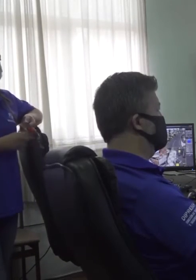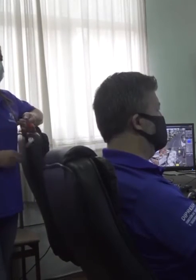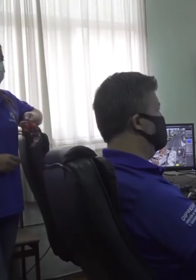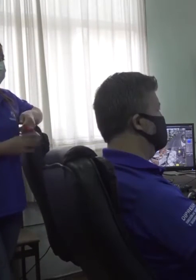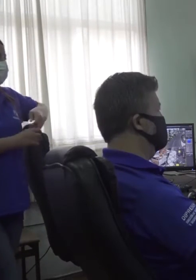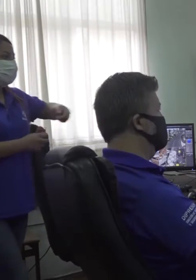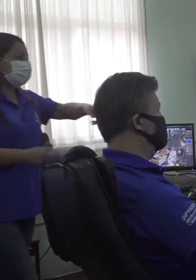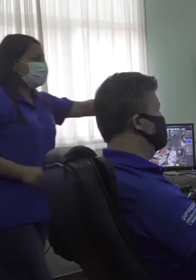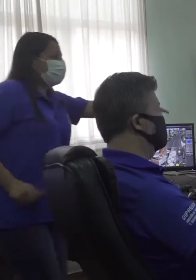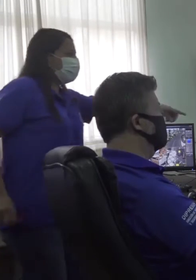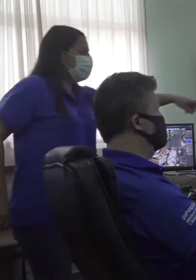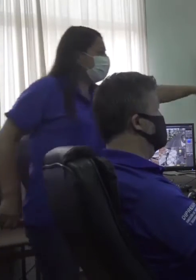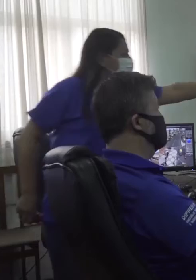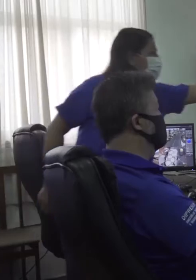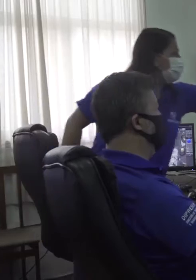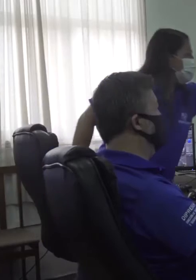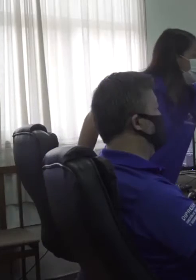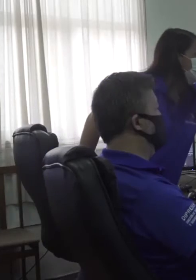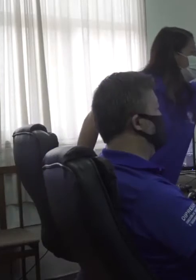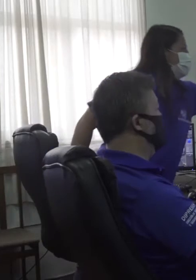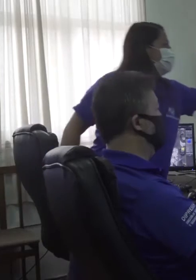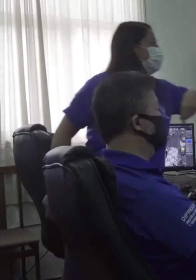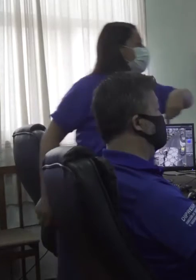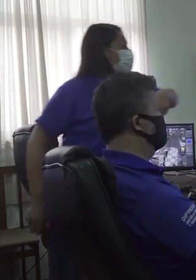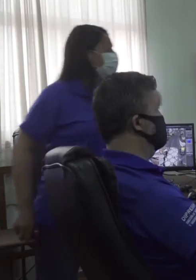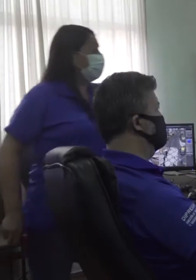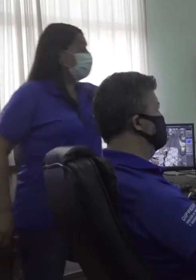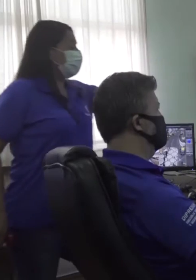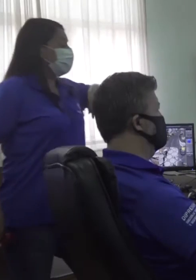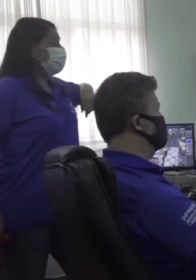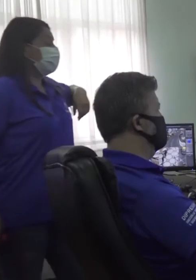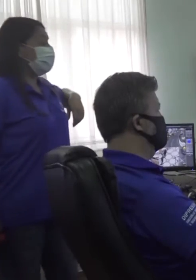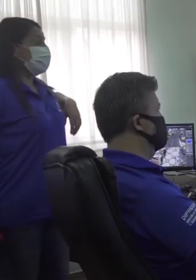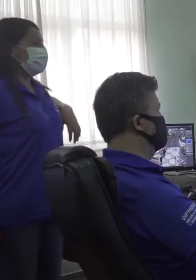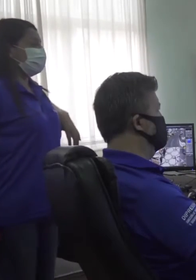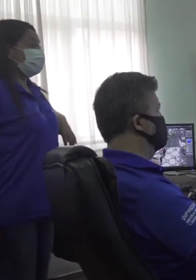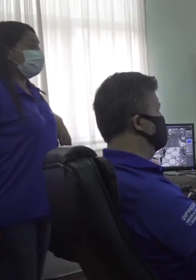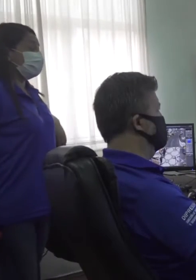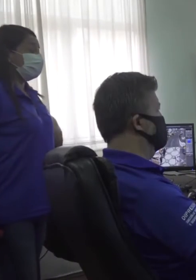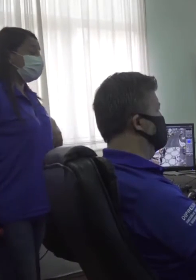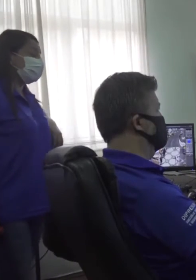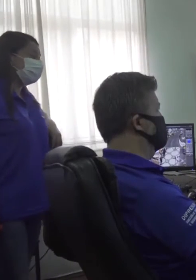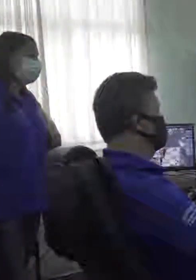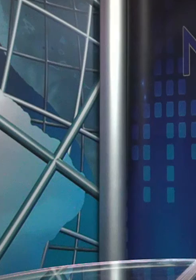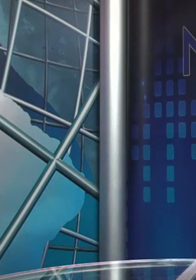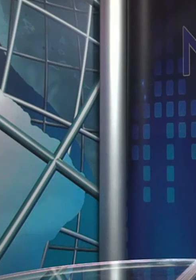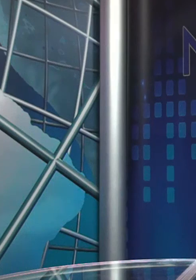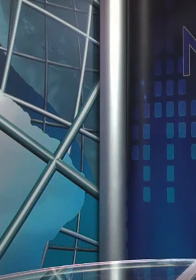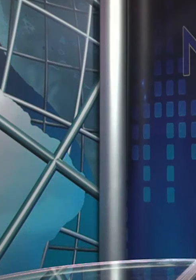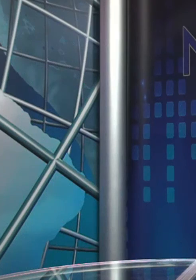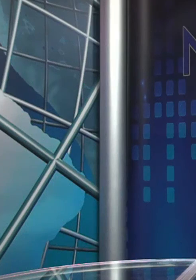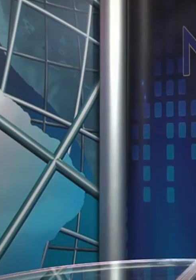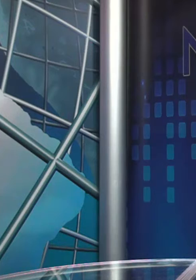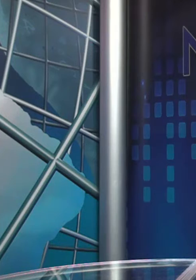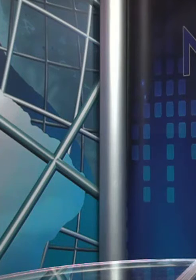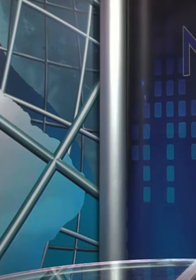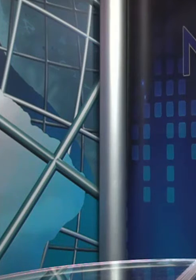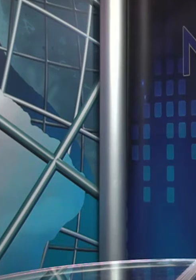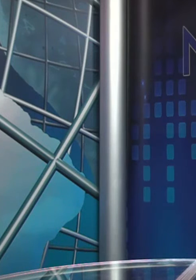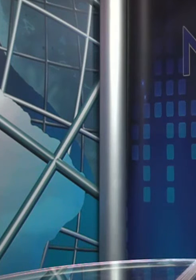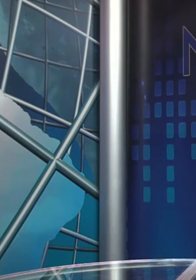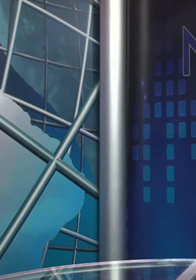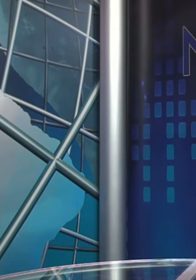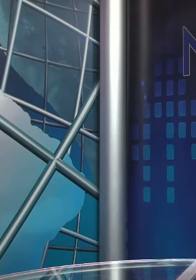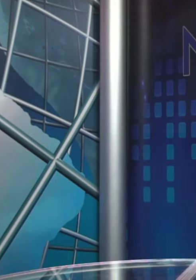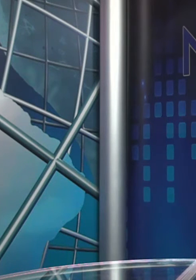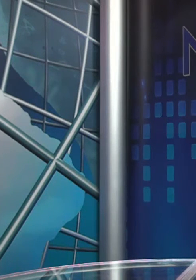tenencia responsable de mascotas y a los conductores que estacionan sus vehículos en las veredas. Autoridades y gremio de